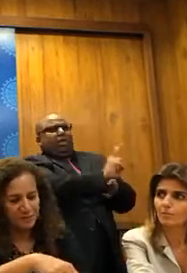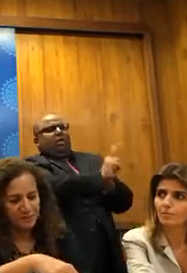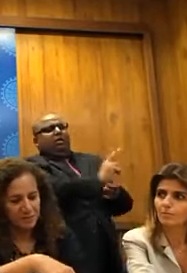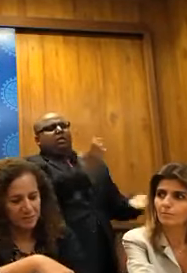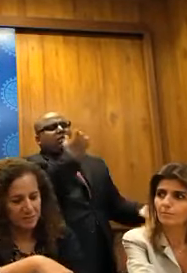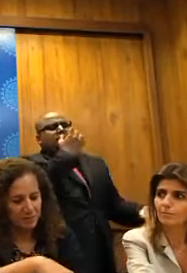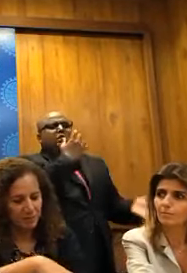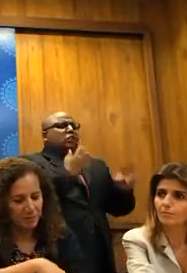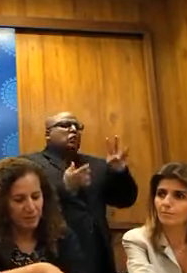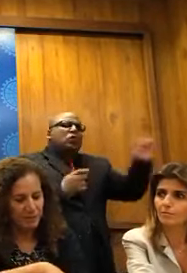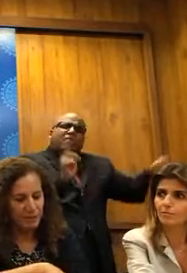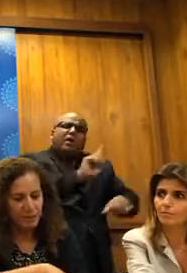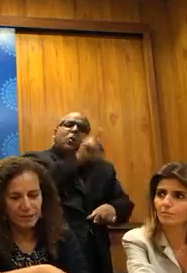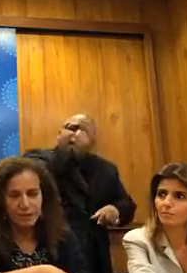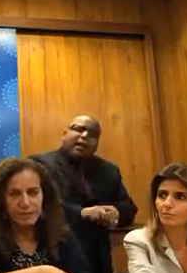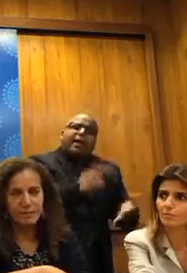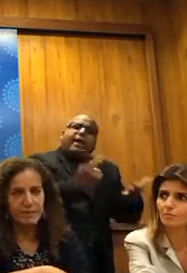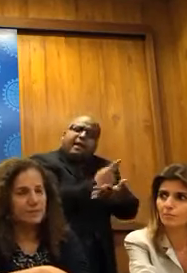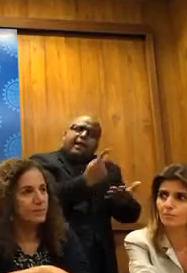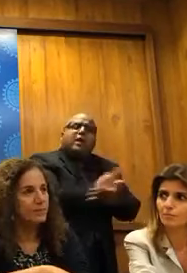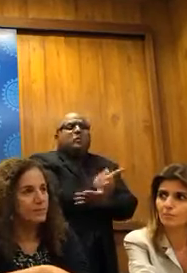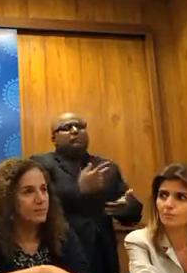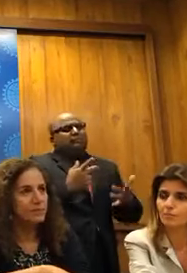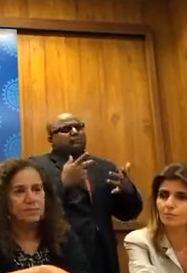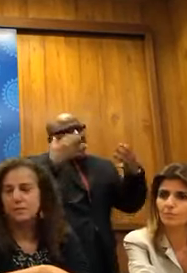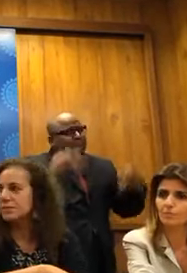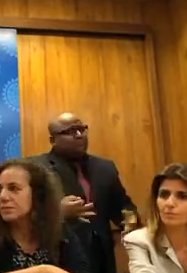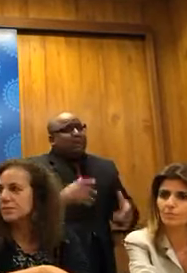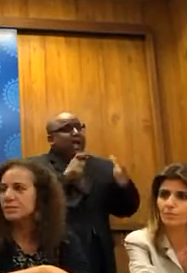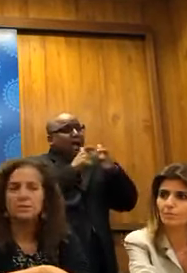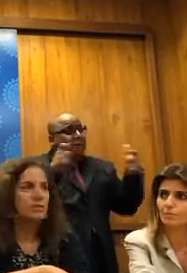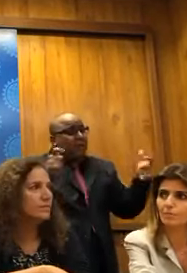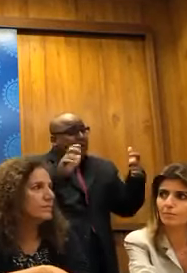tutelar. É um erro. Estão cometendo um erro. A